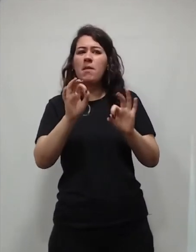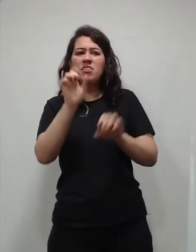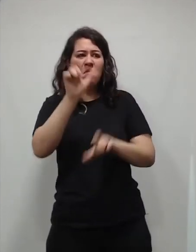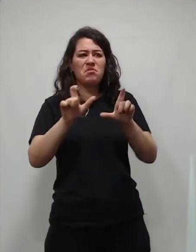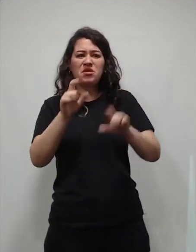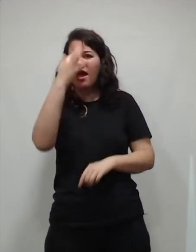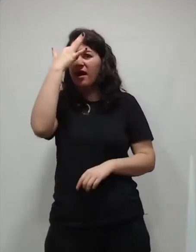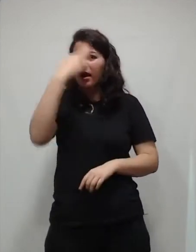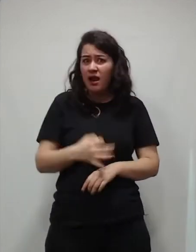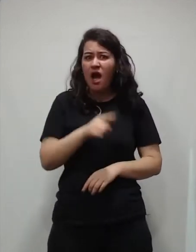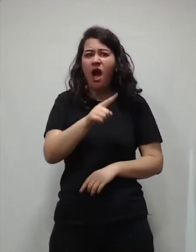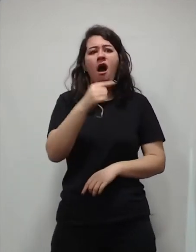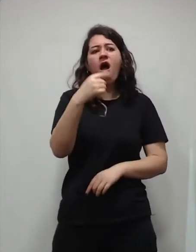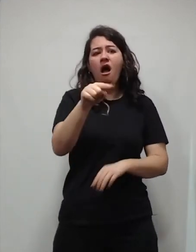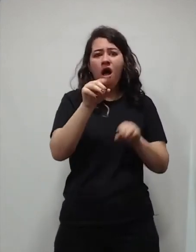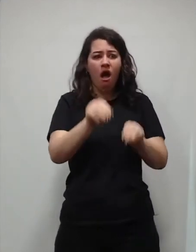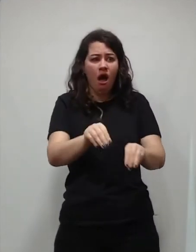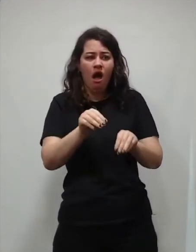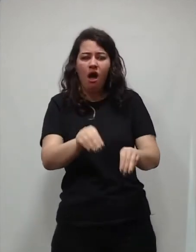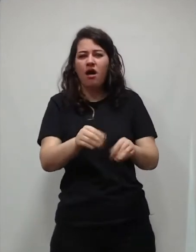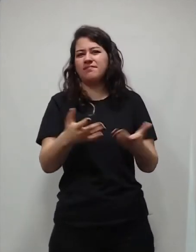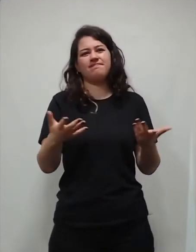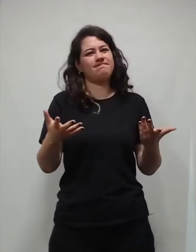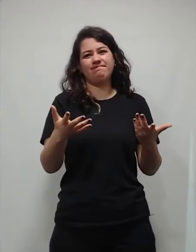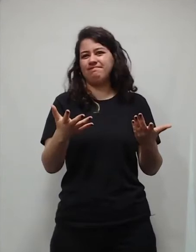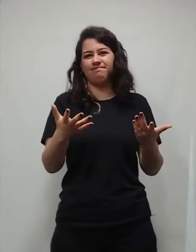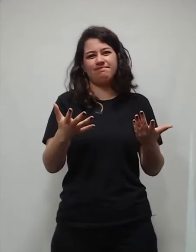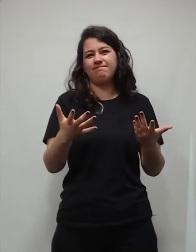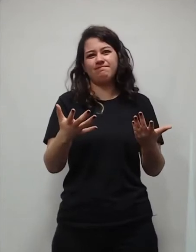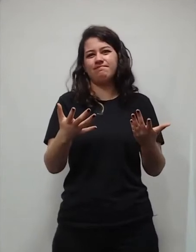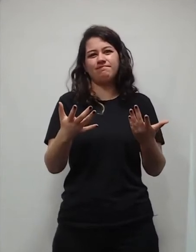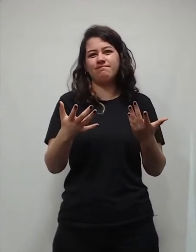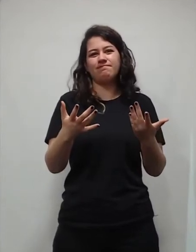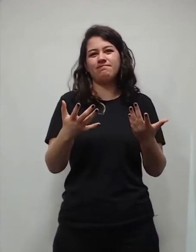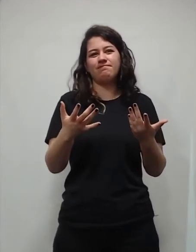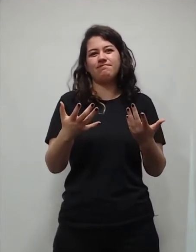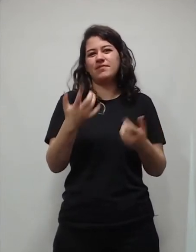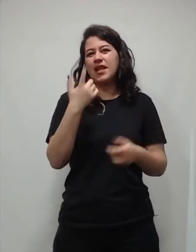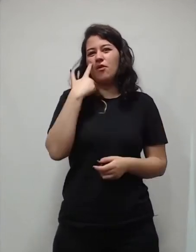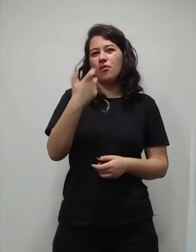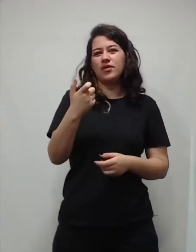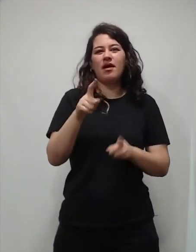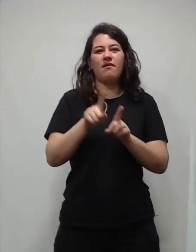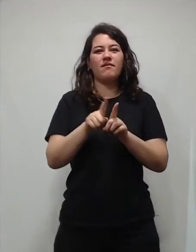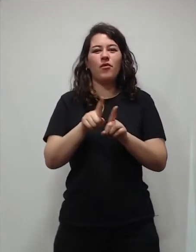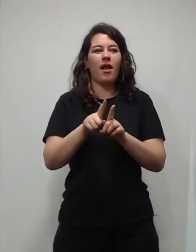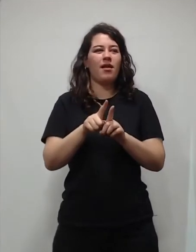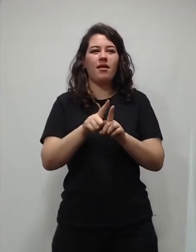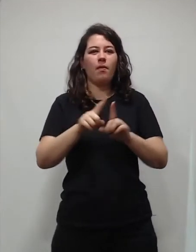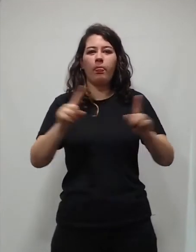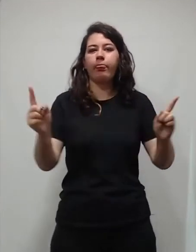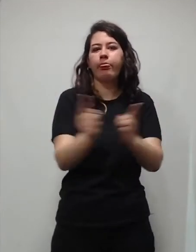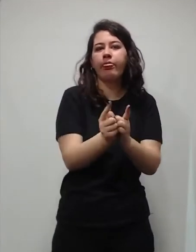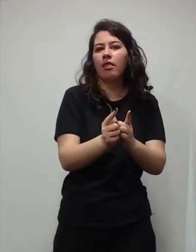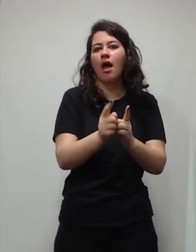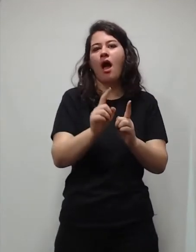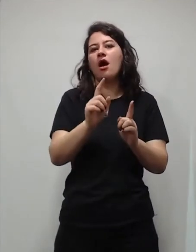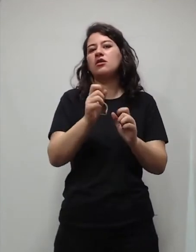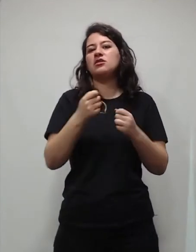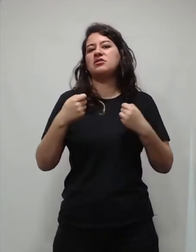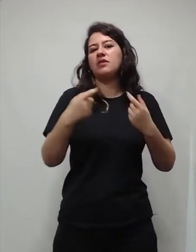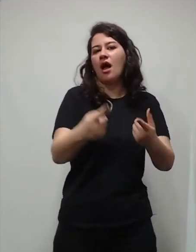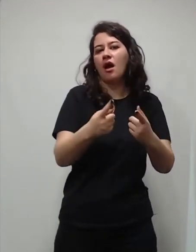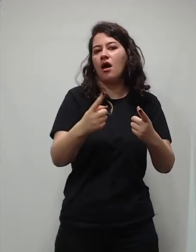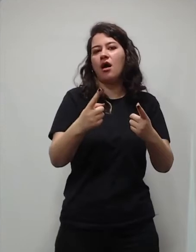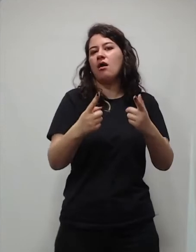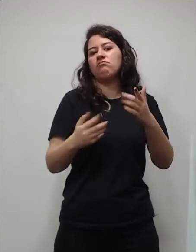esas definiciones, solamente estamos tratando de apañar algo que parecería que ya concebimos